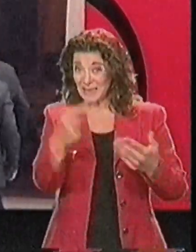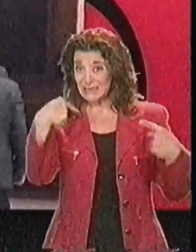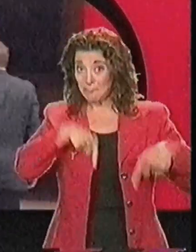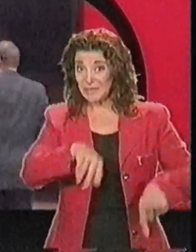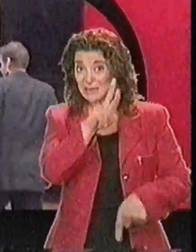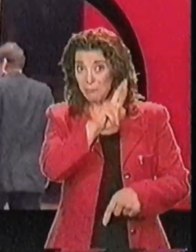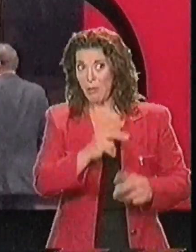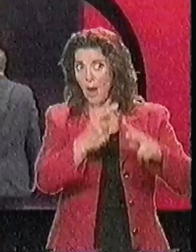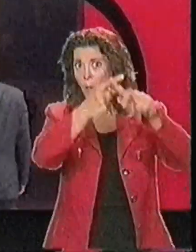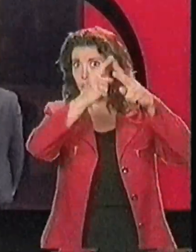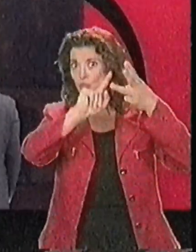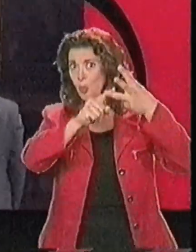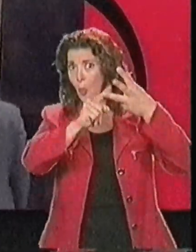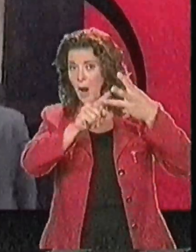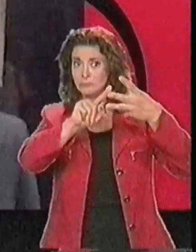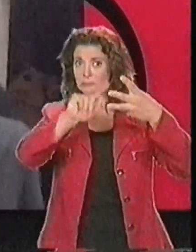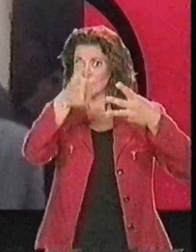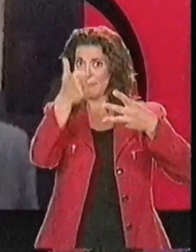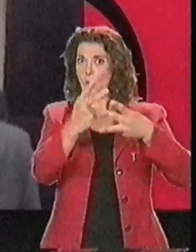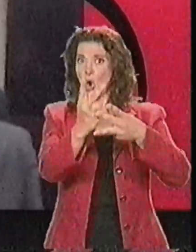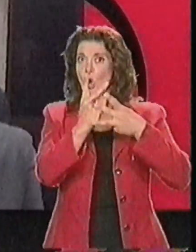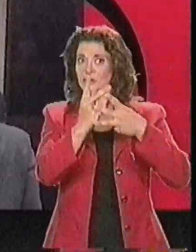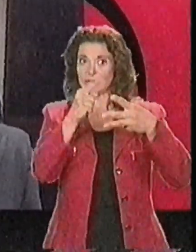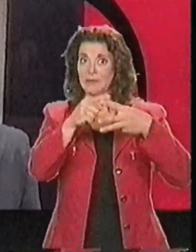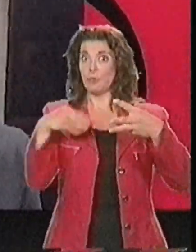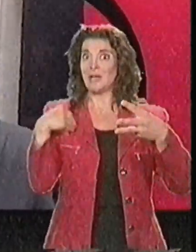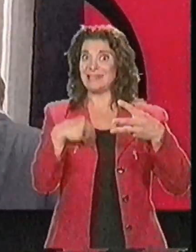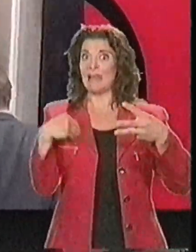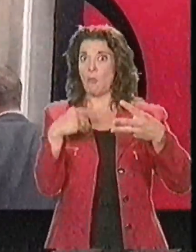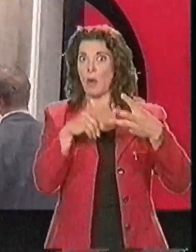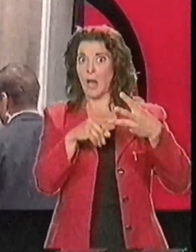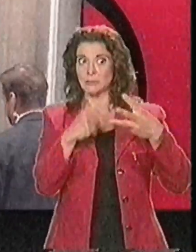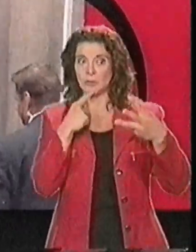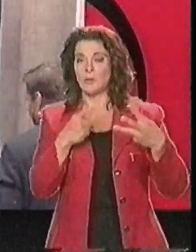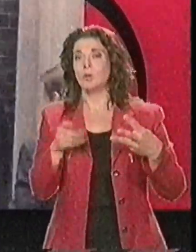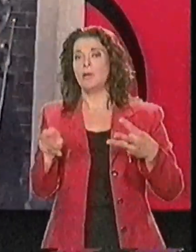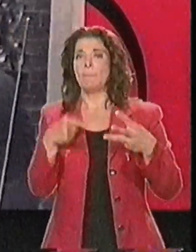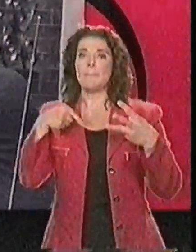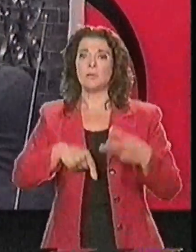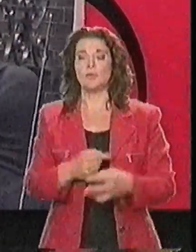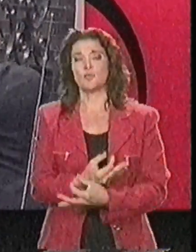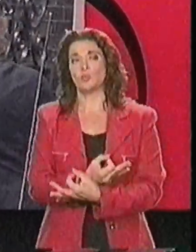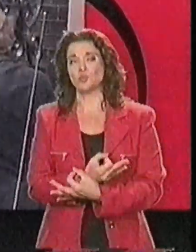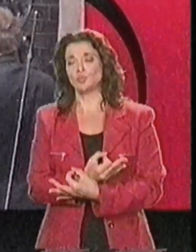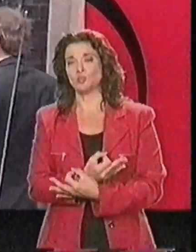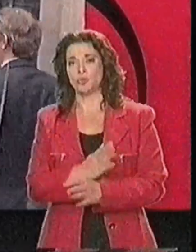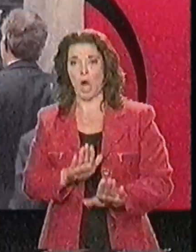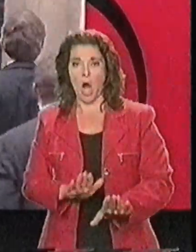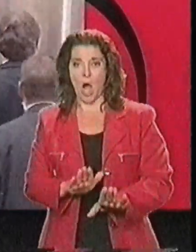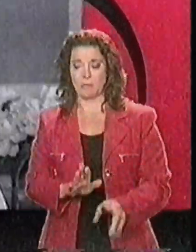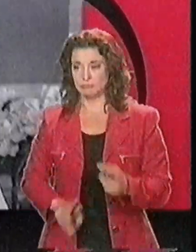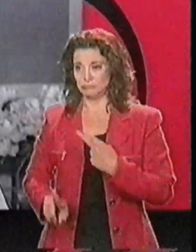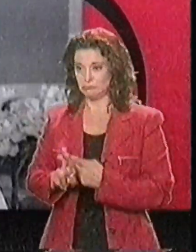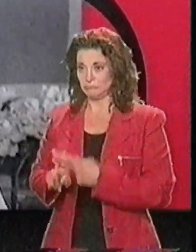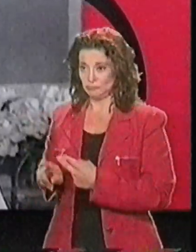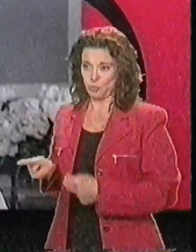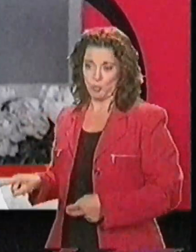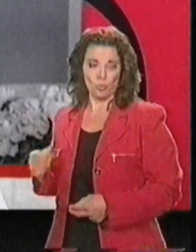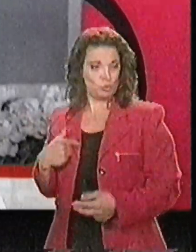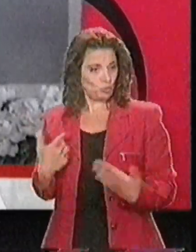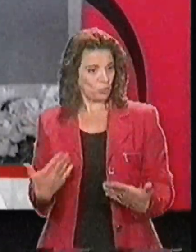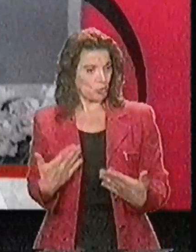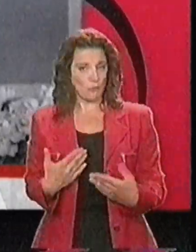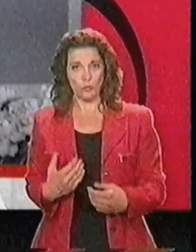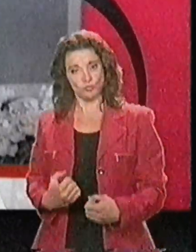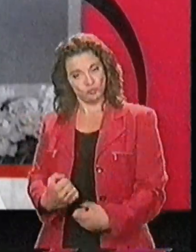les conservateurs et les libéraux-démocrates. Tony Blair reste zen. Je pense qu'il s'agit maintenant de tenir bon et de